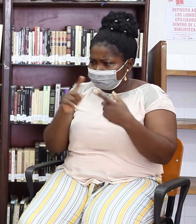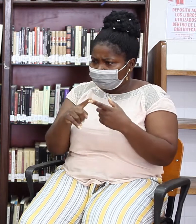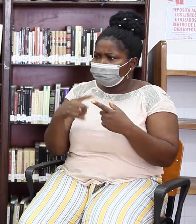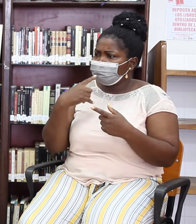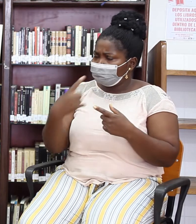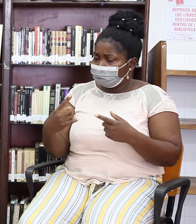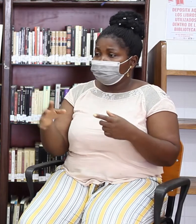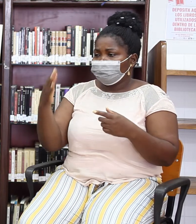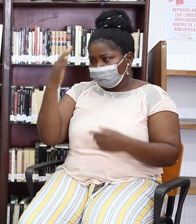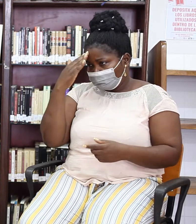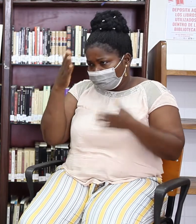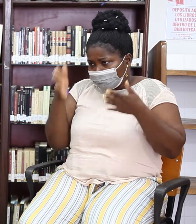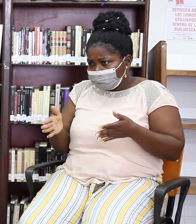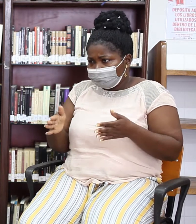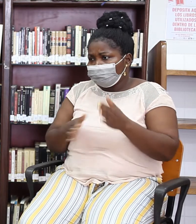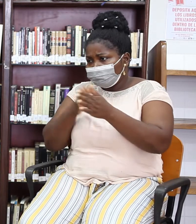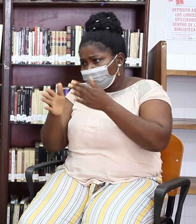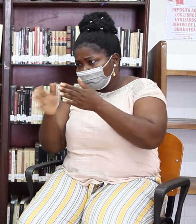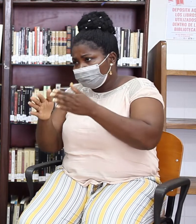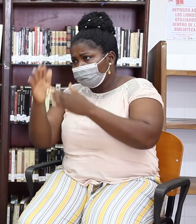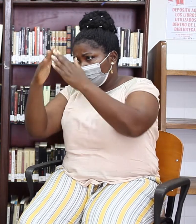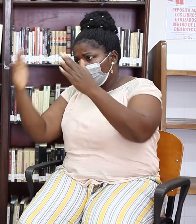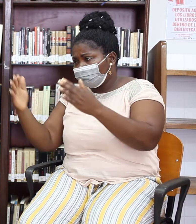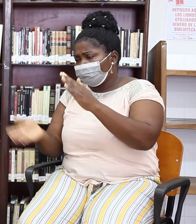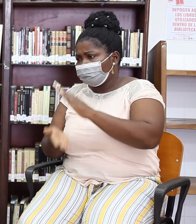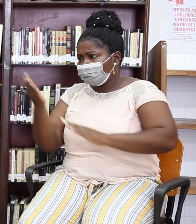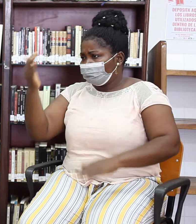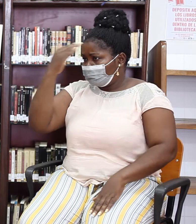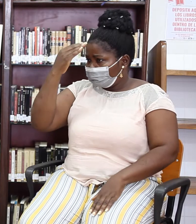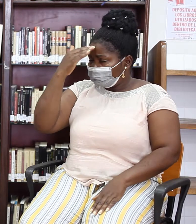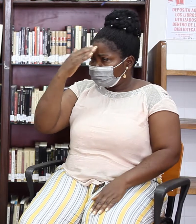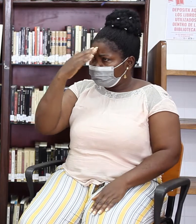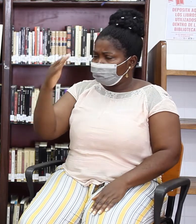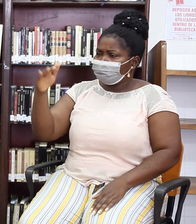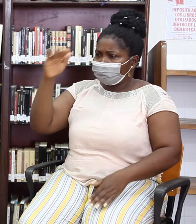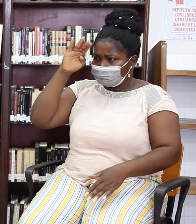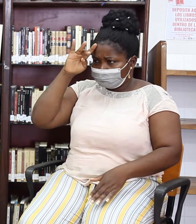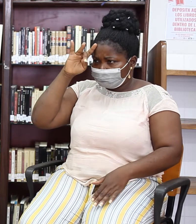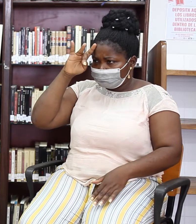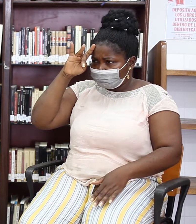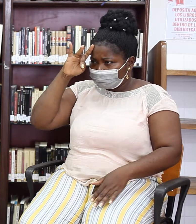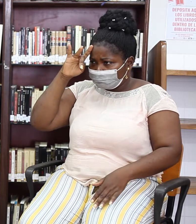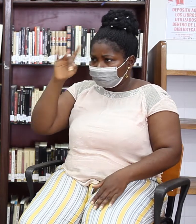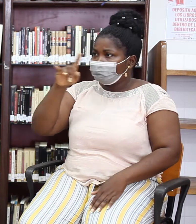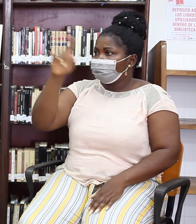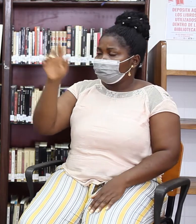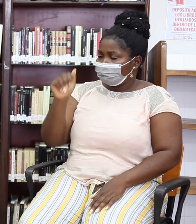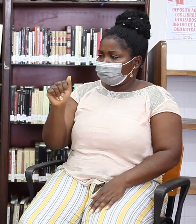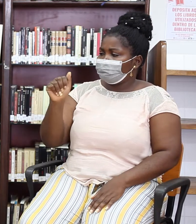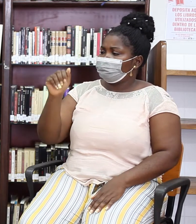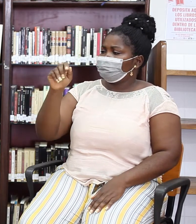lo supo, corrió a la caza del más sabio de los adivinos, un tal